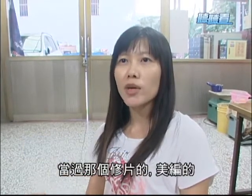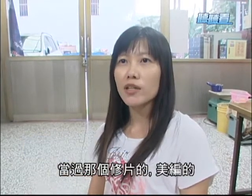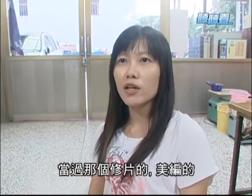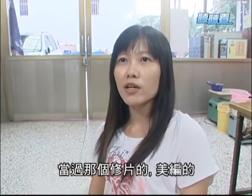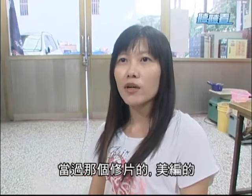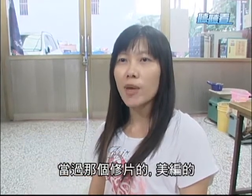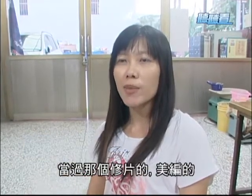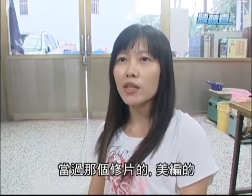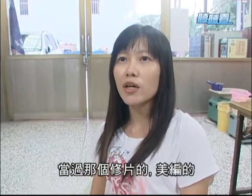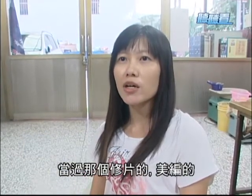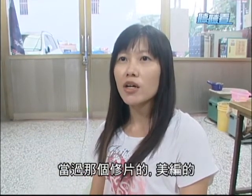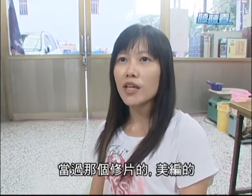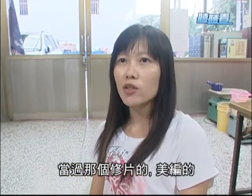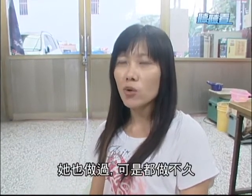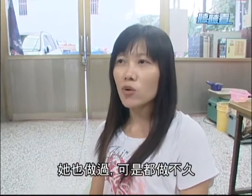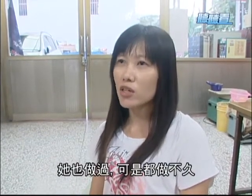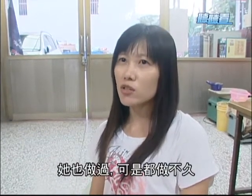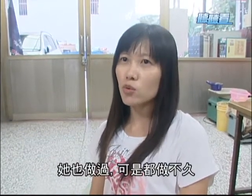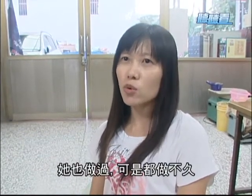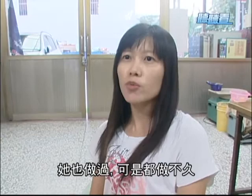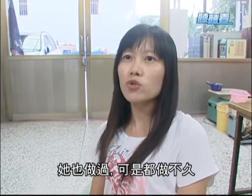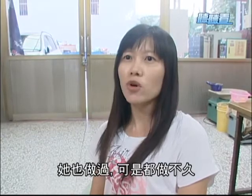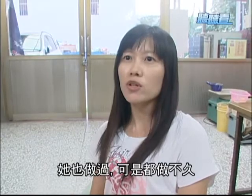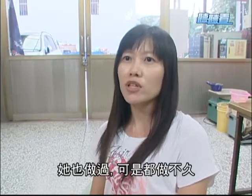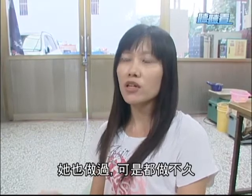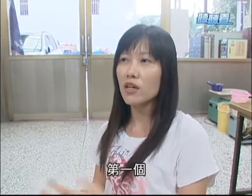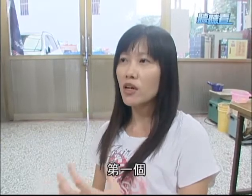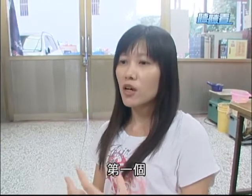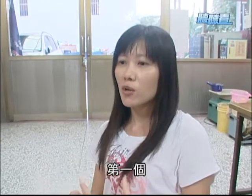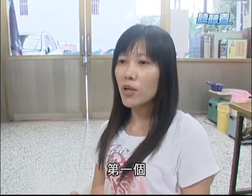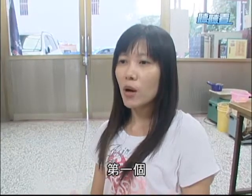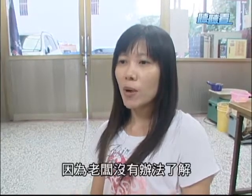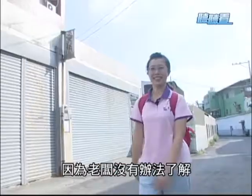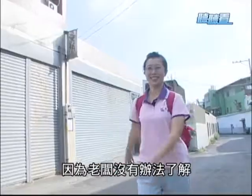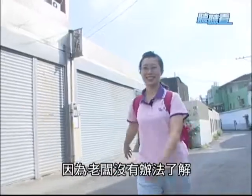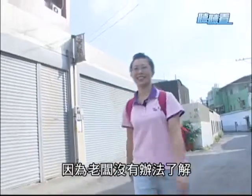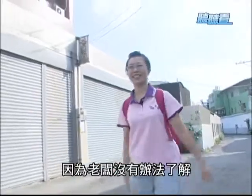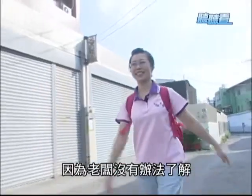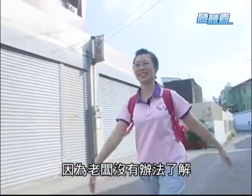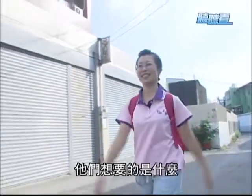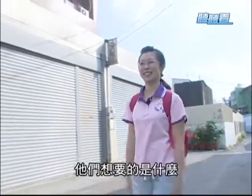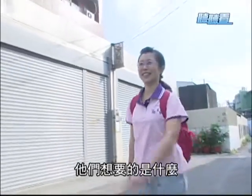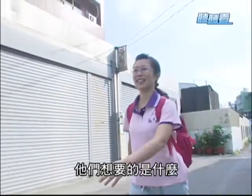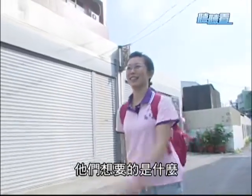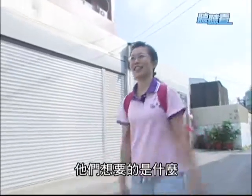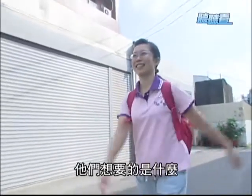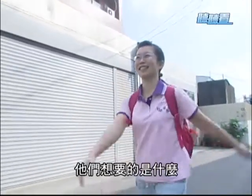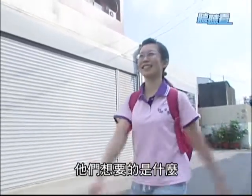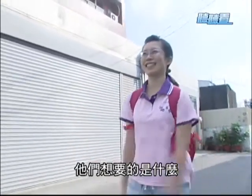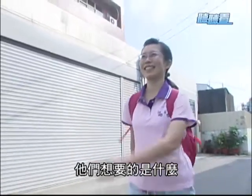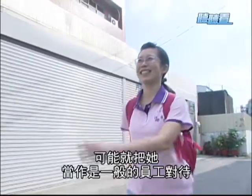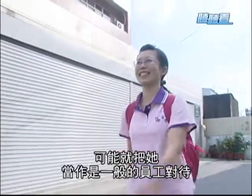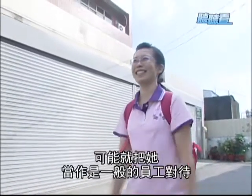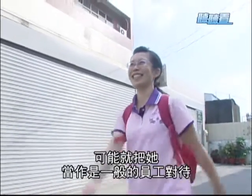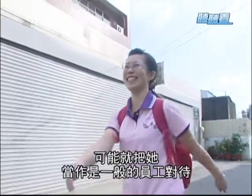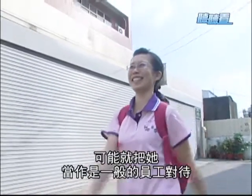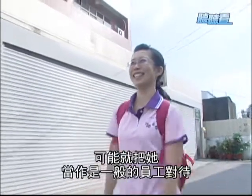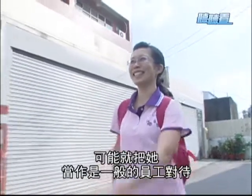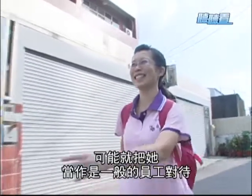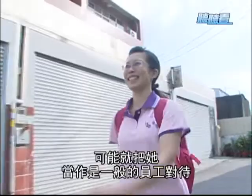片的美编的，他也做过，可是都做不久。第一个，因为老板没有办法了解他们想要的是什么，可能就把他当作是一般的